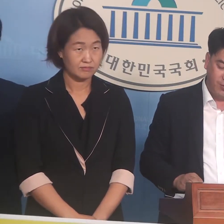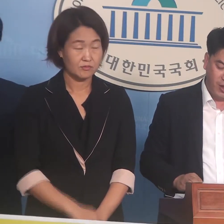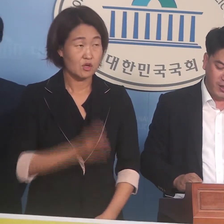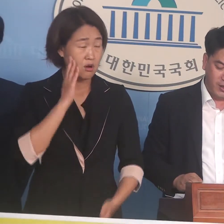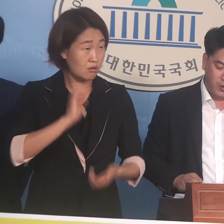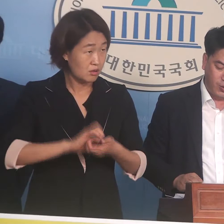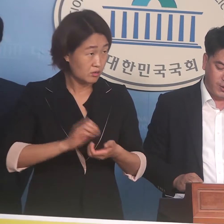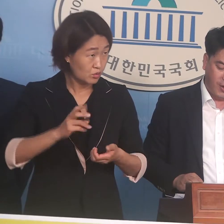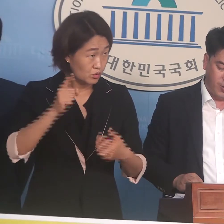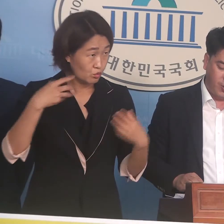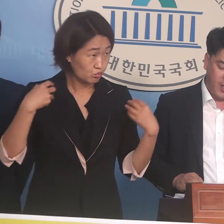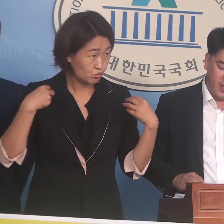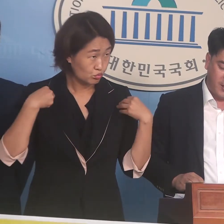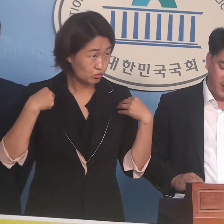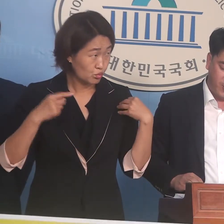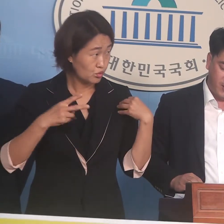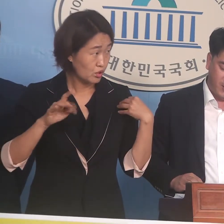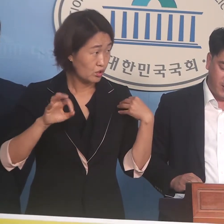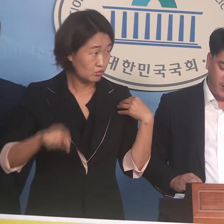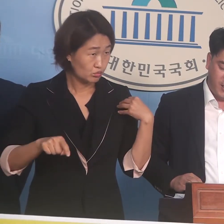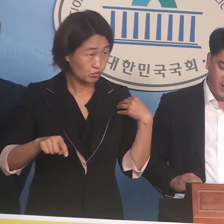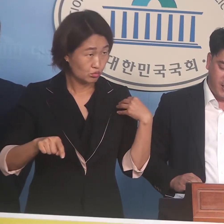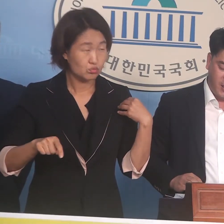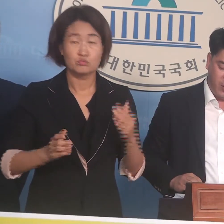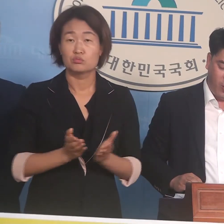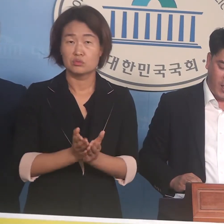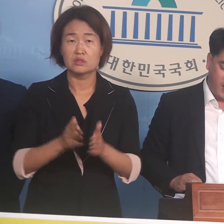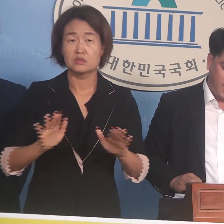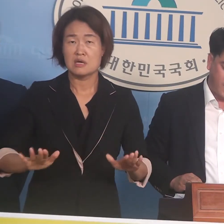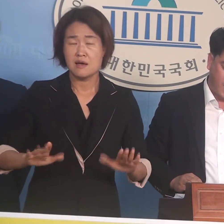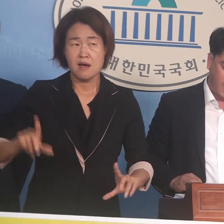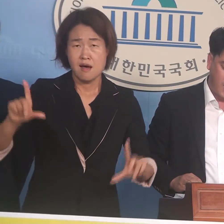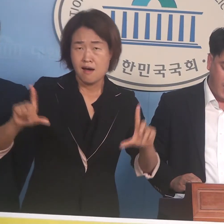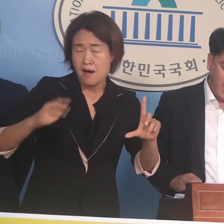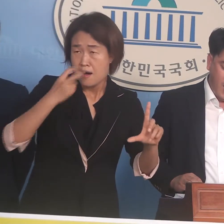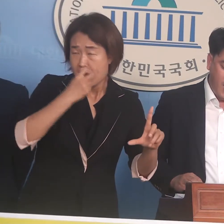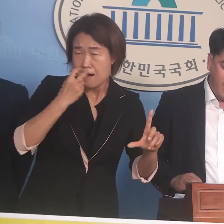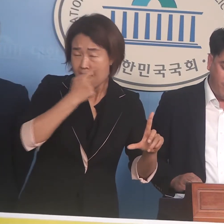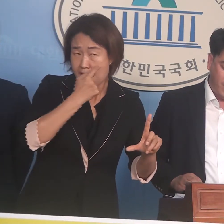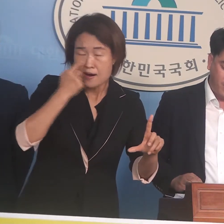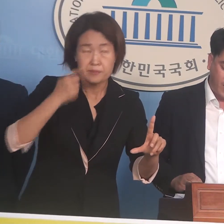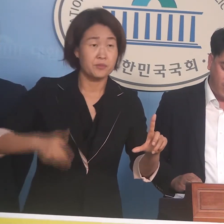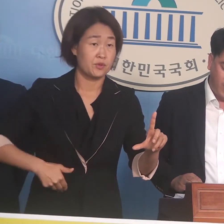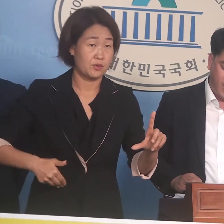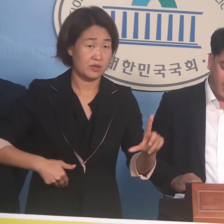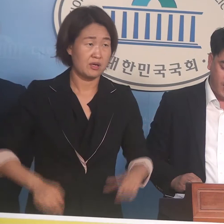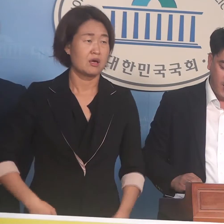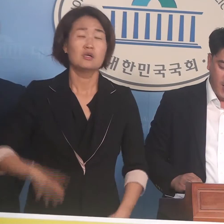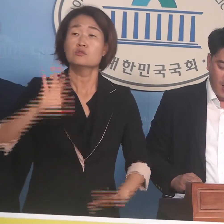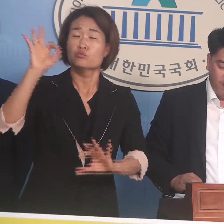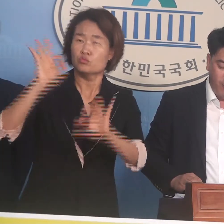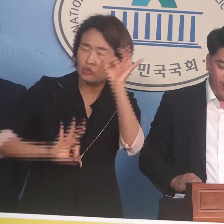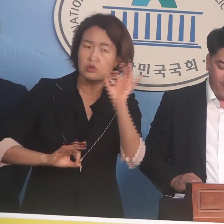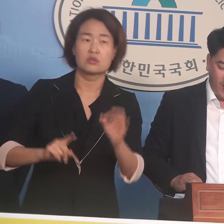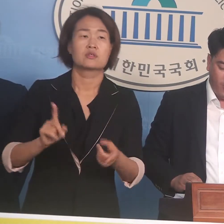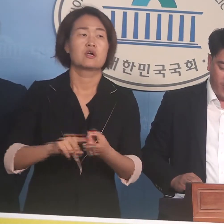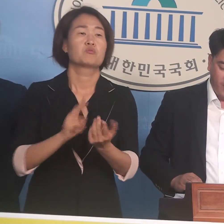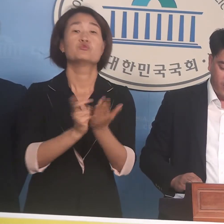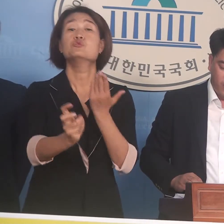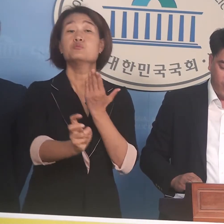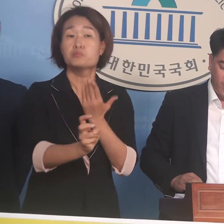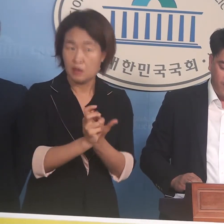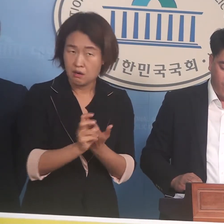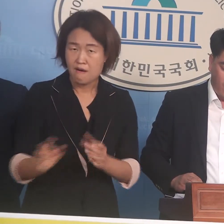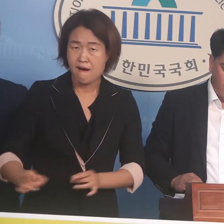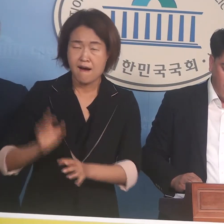청와대와 정부는 대우조선해양에서 이루어지는 현재의 실태도 확인해야 한다. 해양플랜트 과실로 인한 불법 하도급